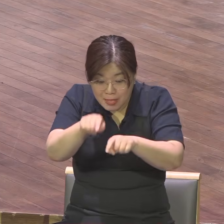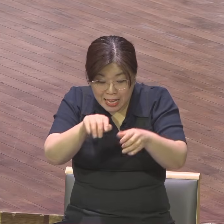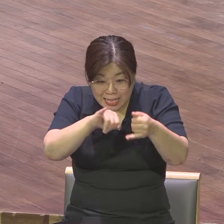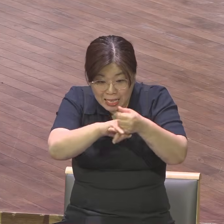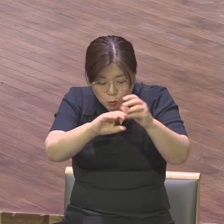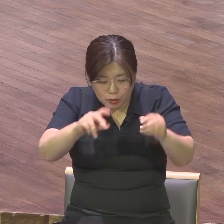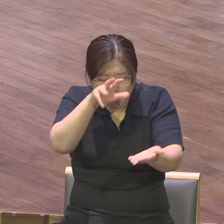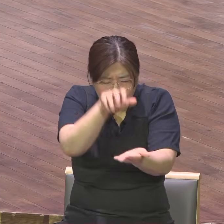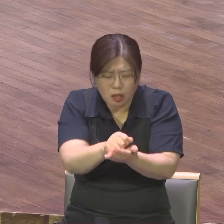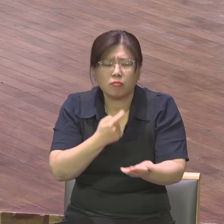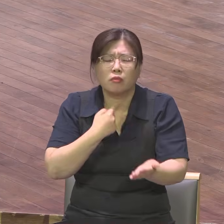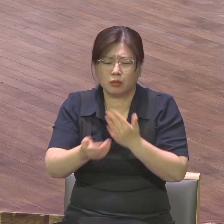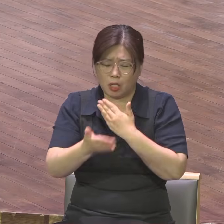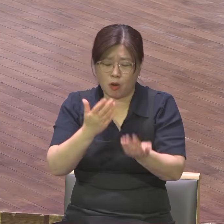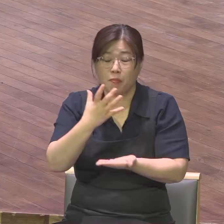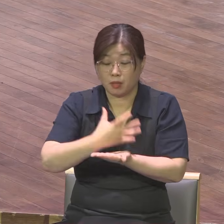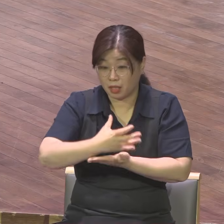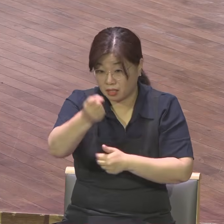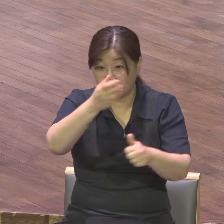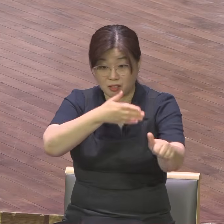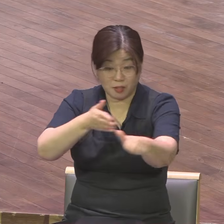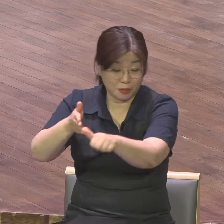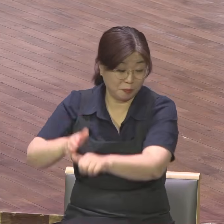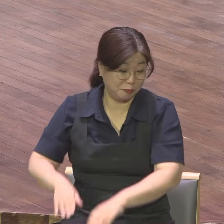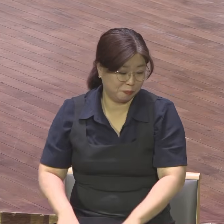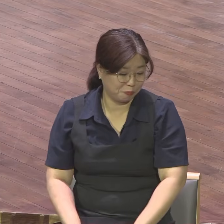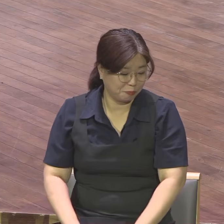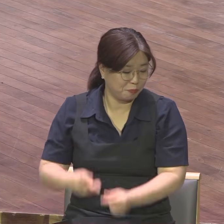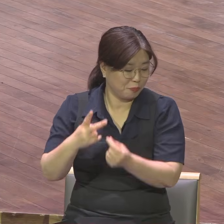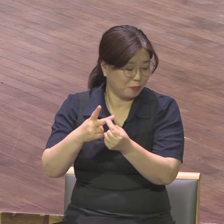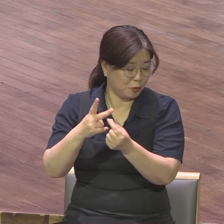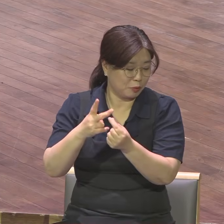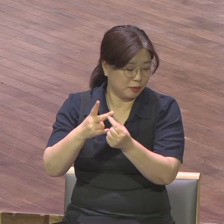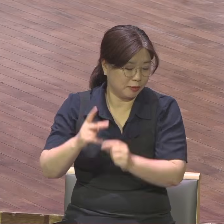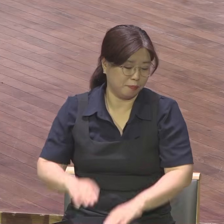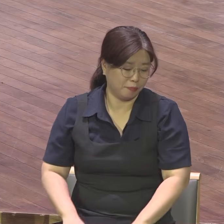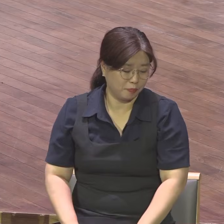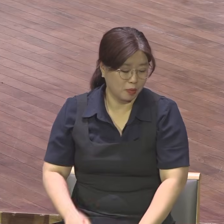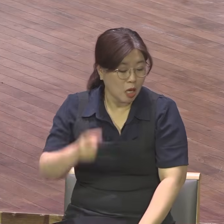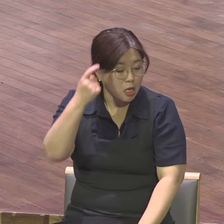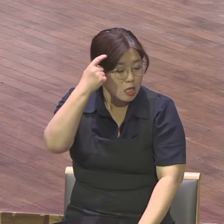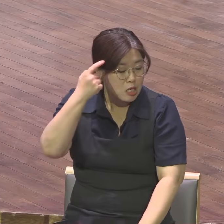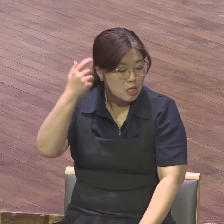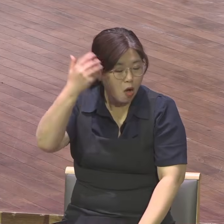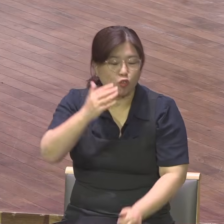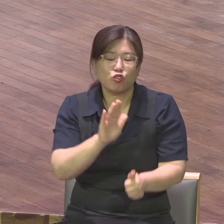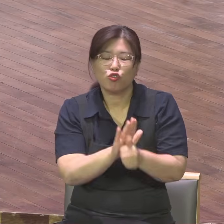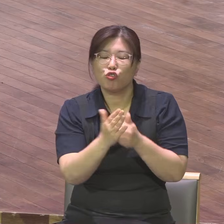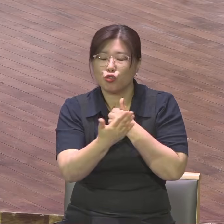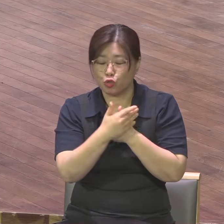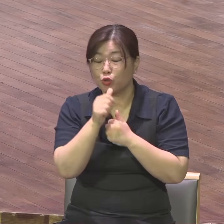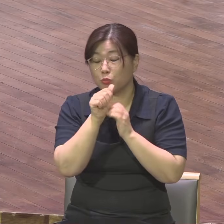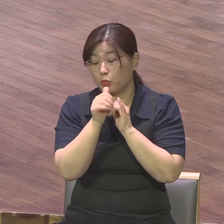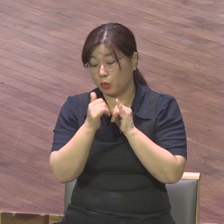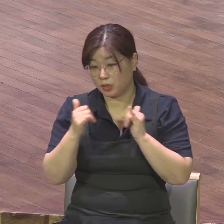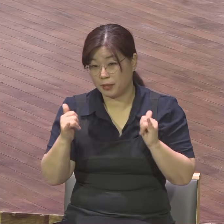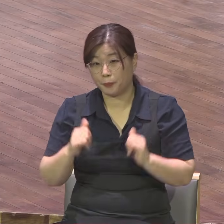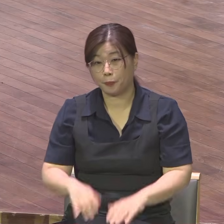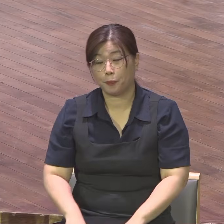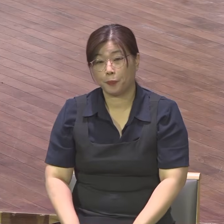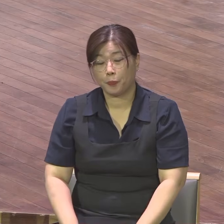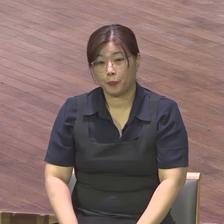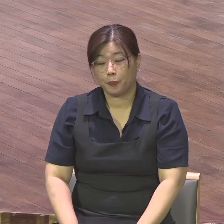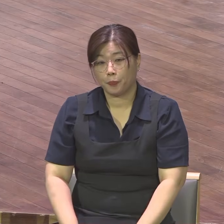중보자 의식입니다. 본문 12절로 22절까지 보면 에레미야 애가가 쭉 이어지는데 한 가지 특징적